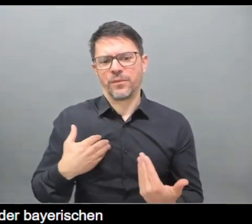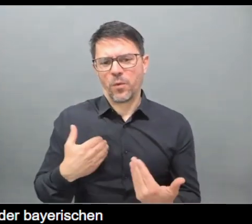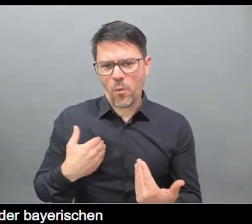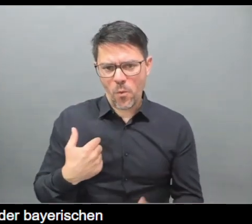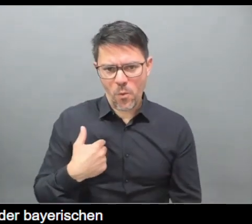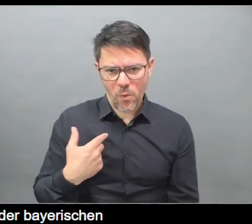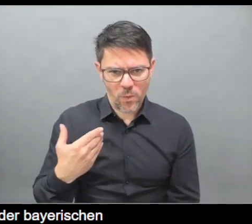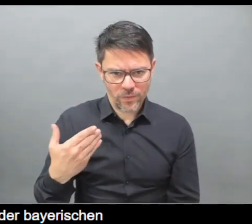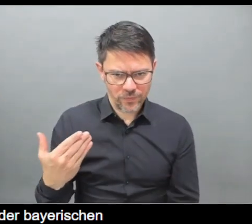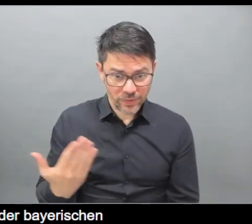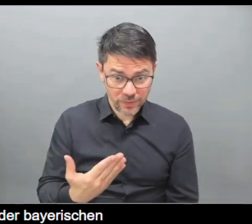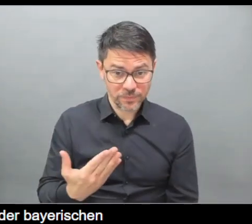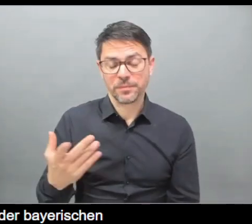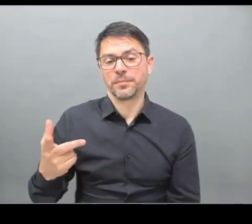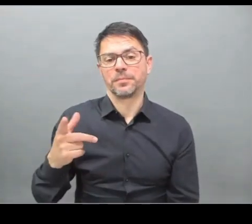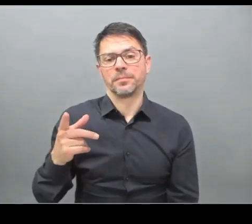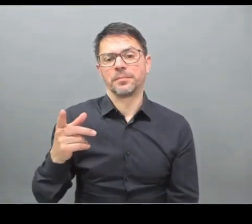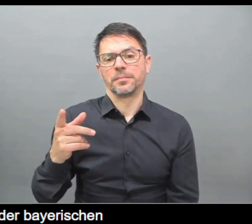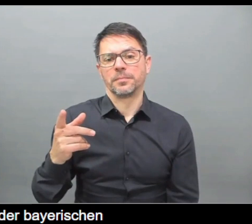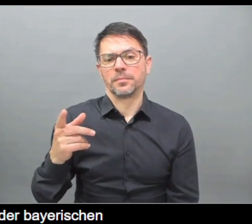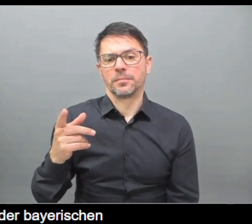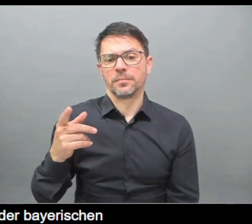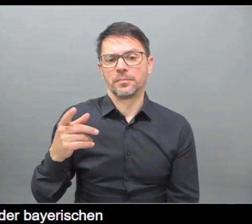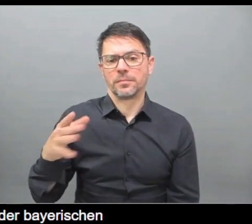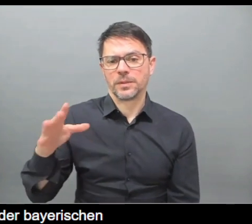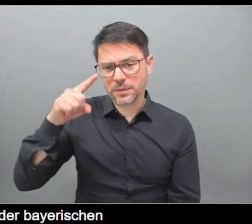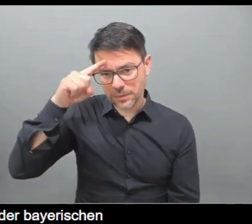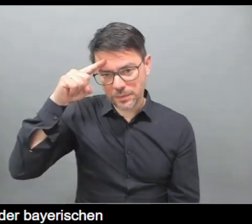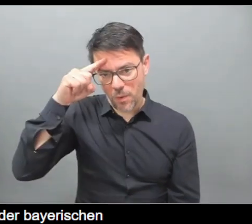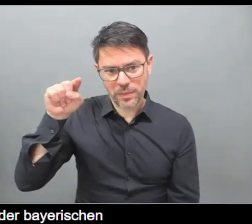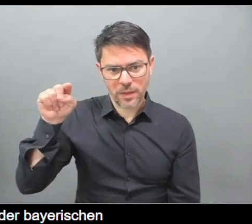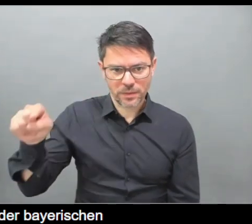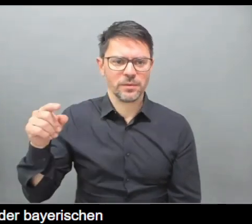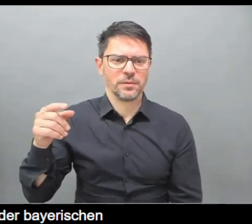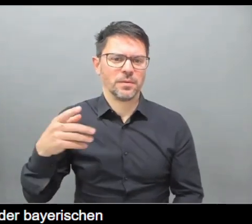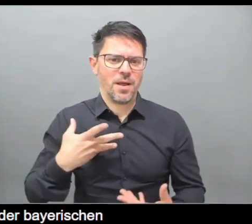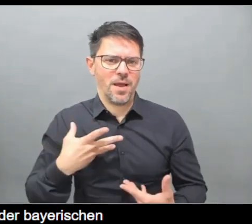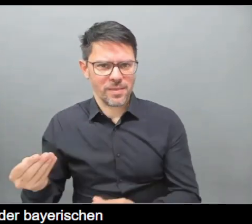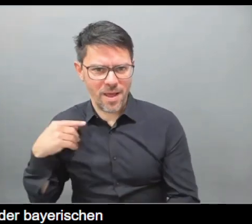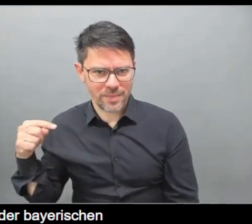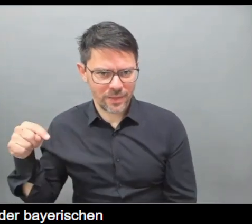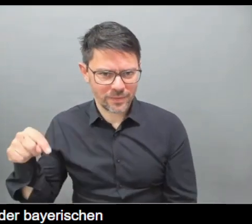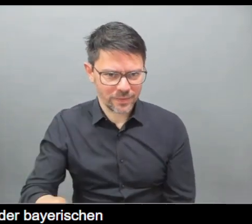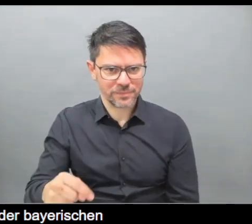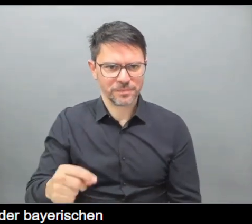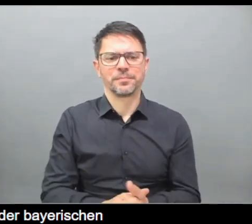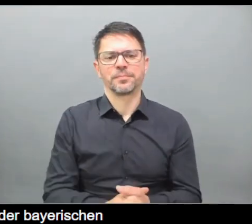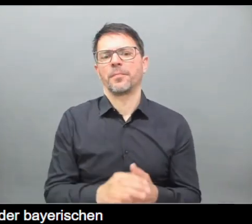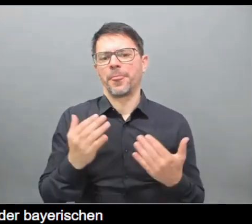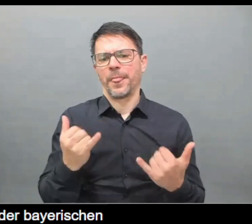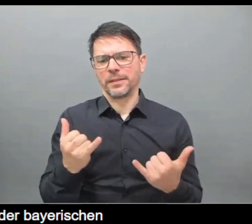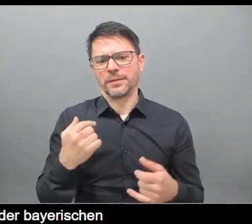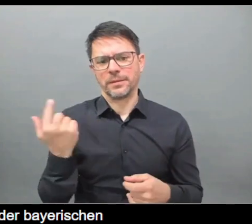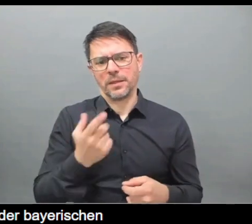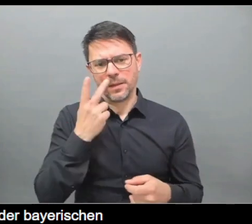präsentiert haben. Und umso mehr man sich mit dieser Auswirkungsanalyse beschäftigt, umso mehr muss man auch